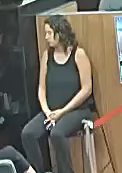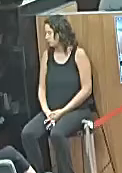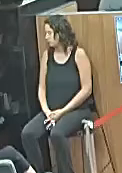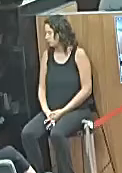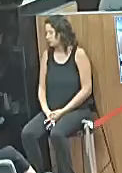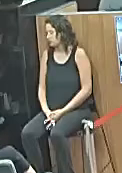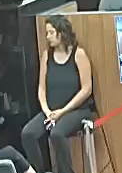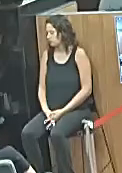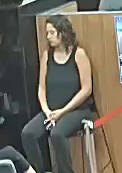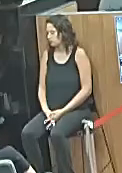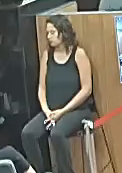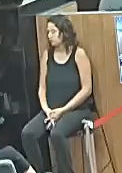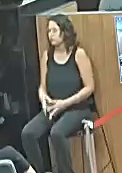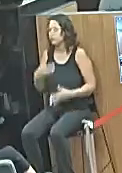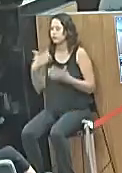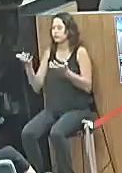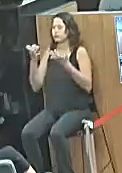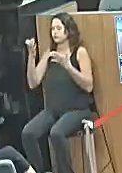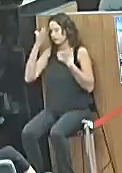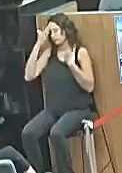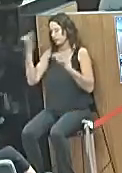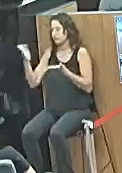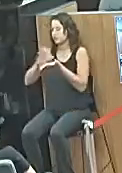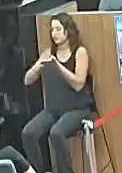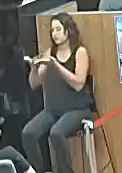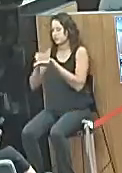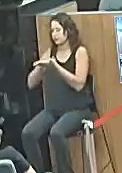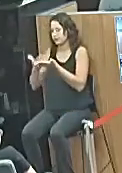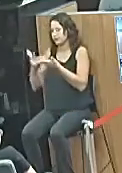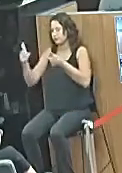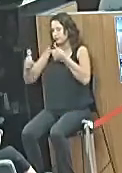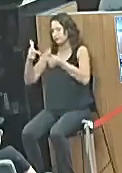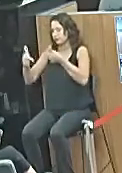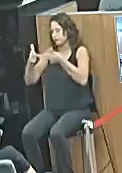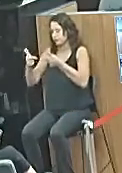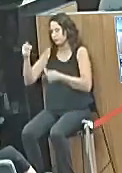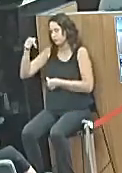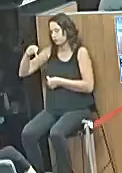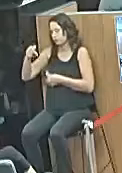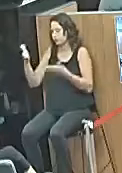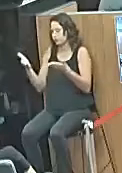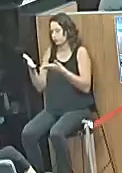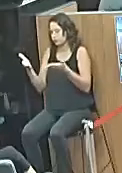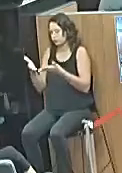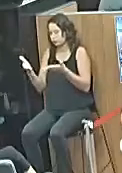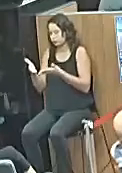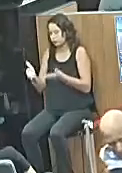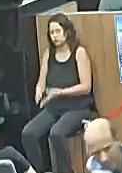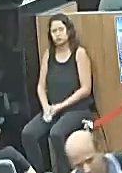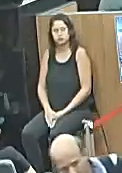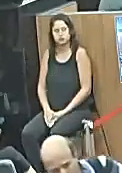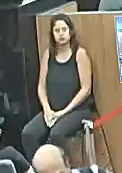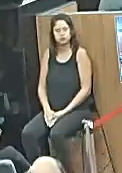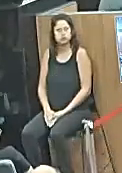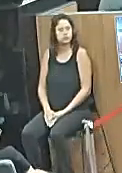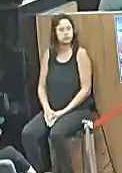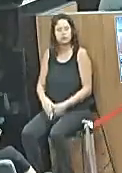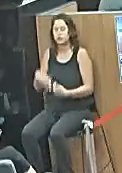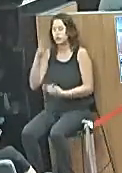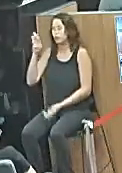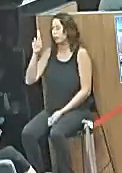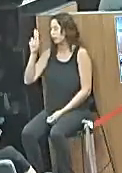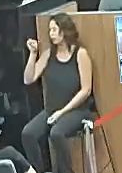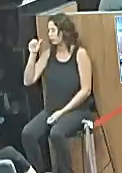quero agradecer os internos que estão trabalhando aqui conosco esther tibúcio rosa da cruz bruna